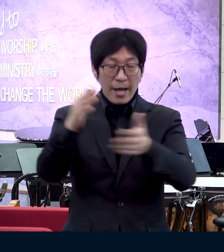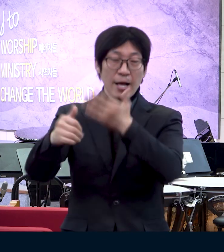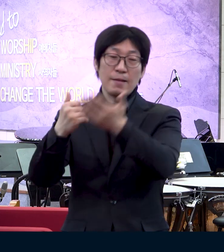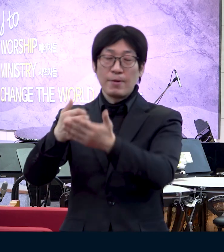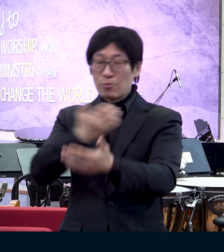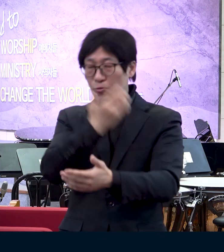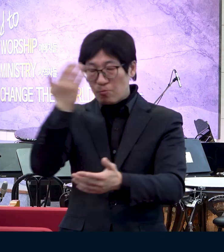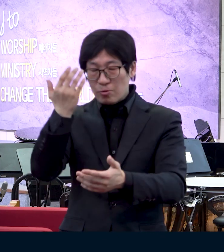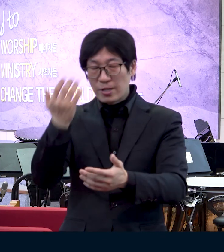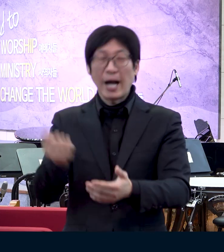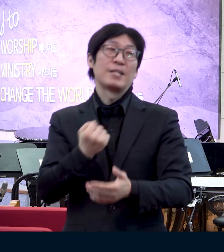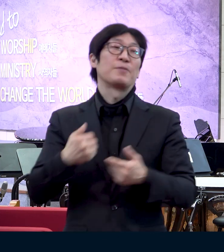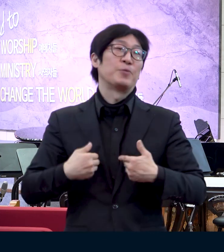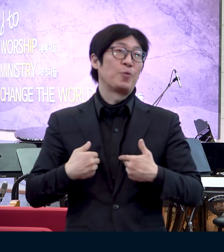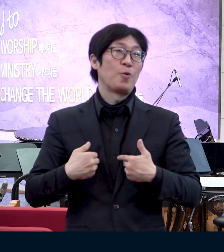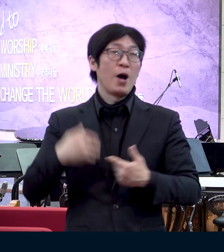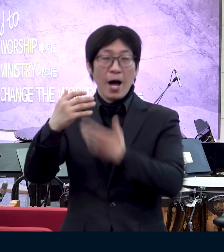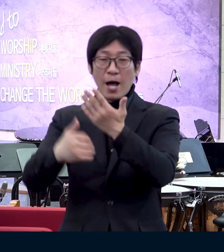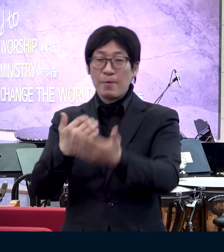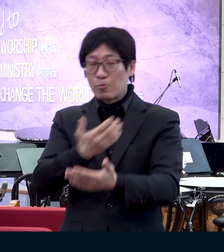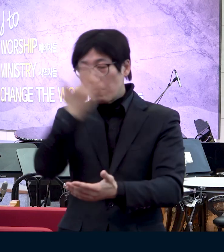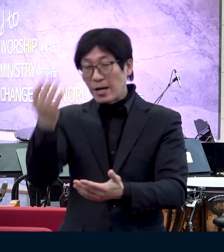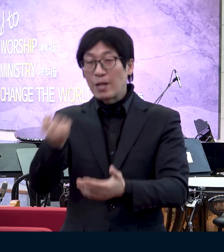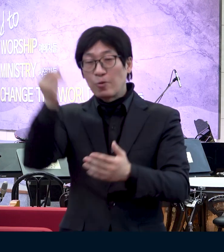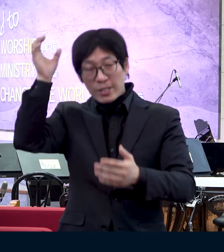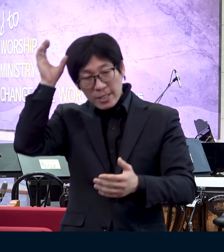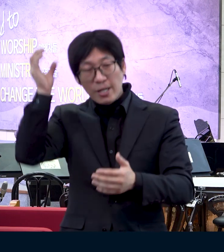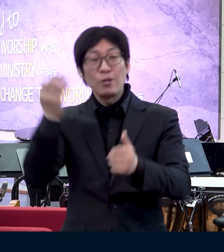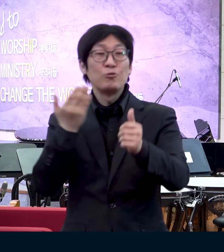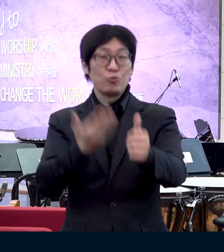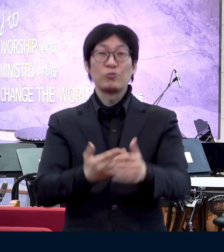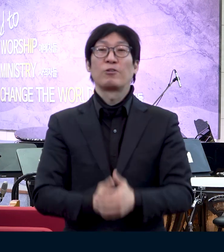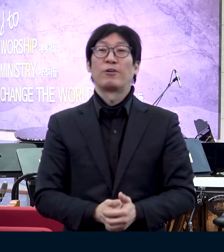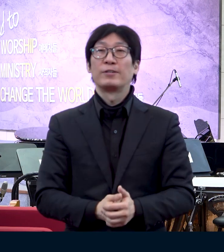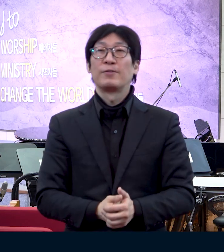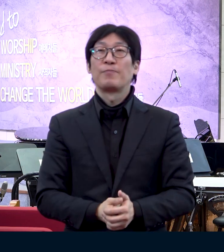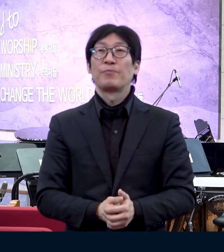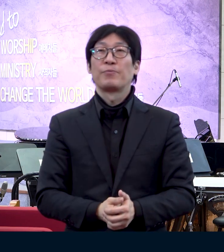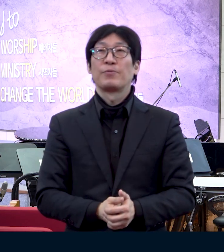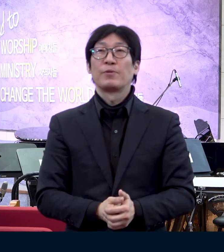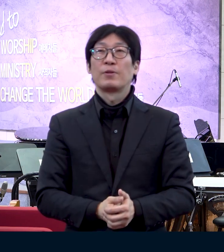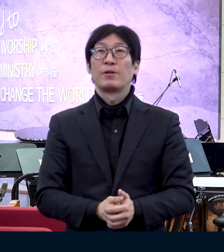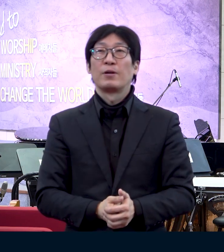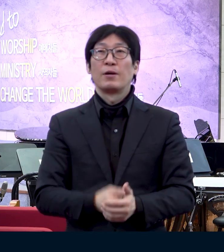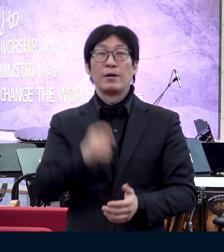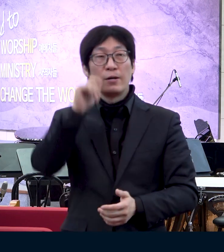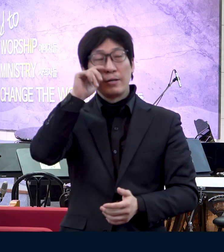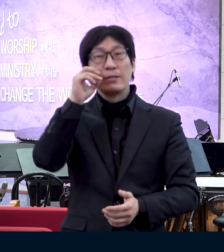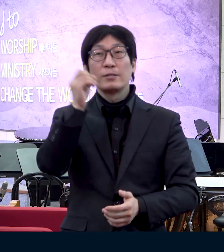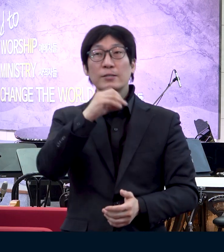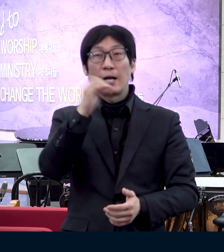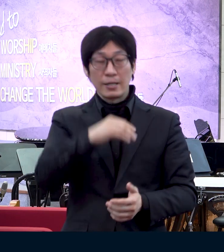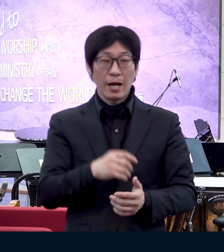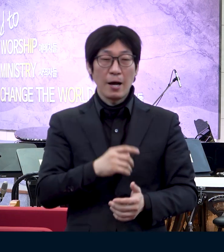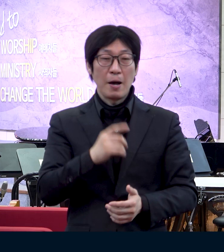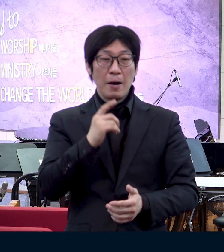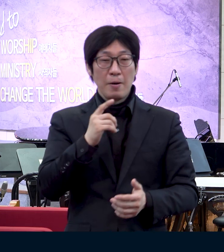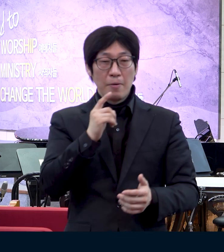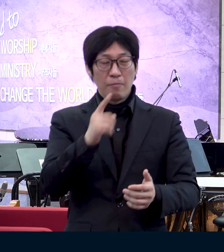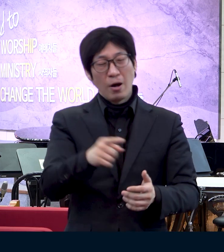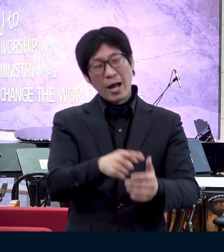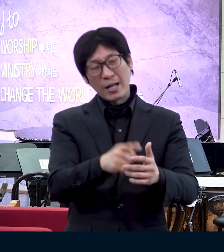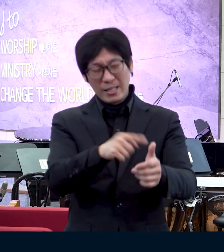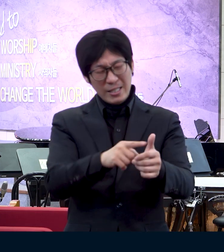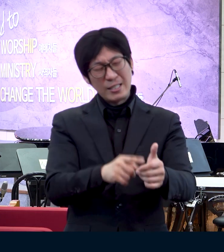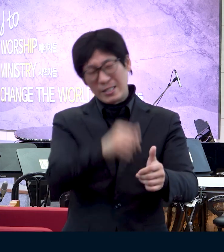계속 하나님의 꿈으로 기대하는 것입니다. 그러니까 여러분, 빈말이라도요 절대로 그 인간은 안